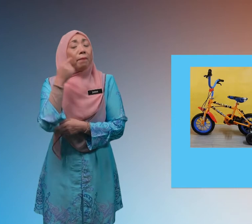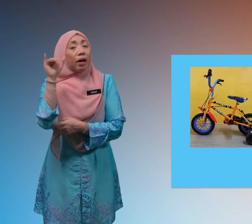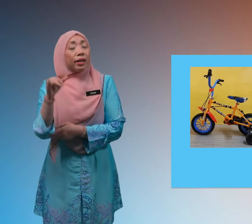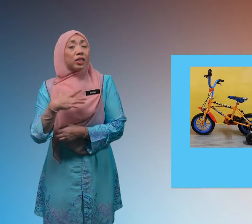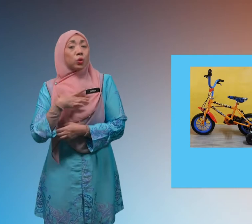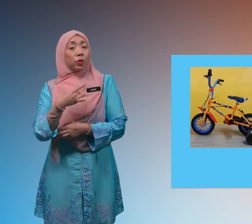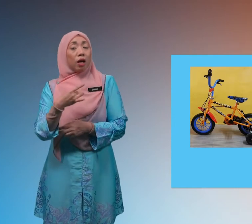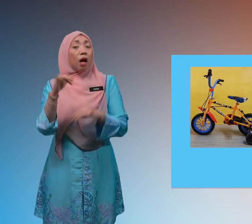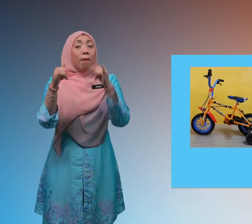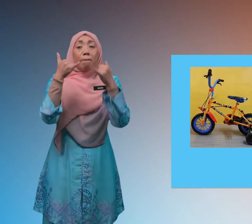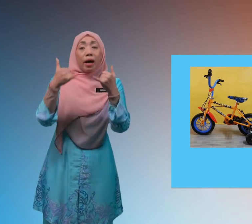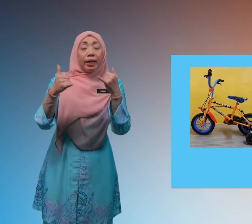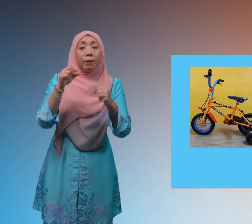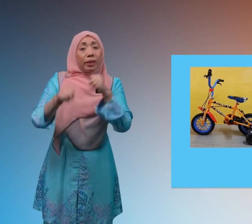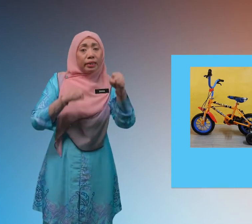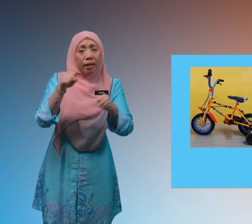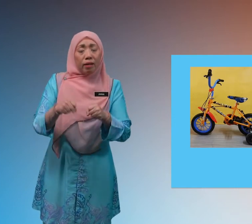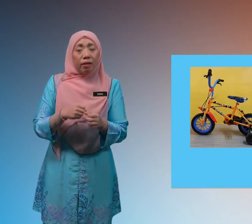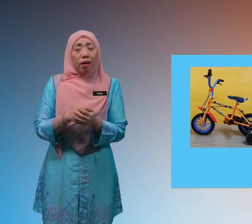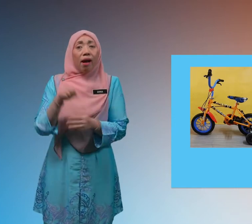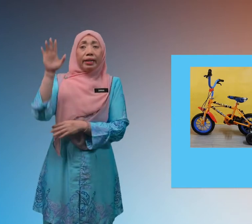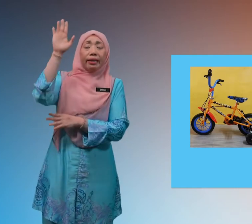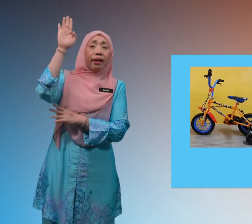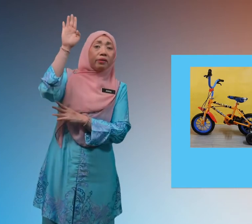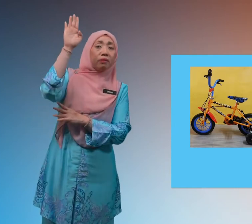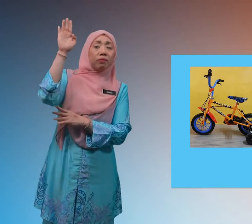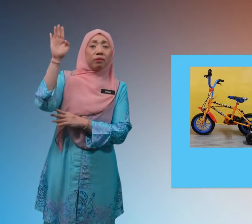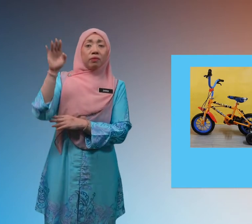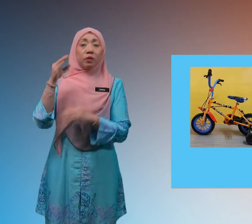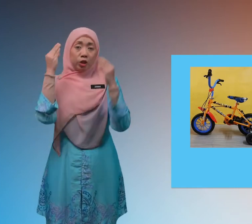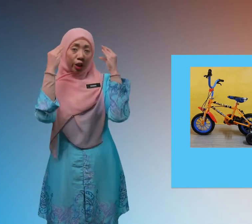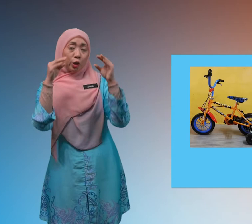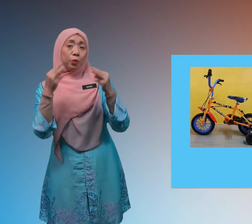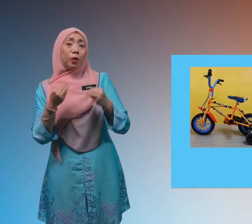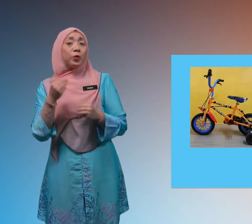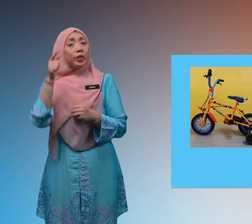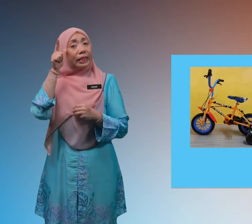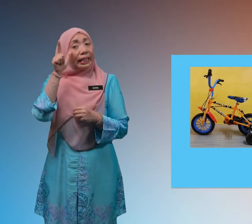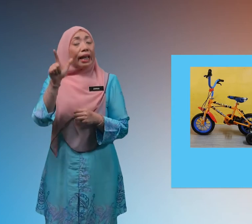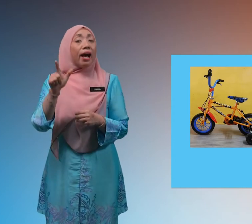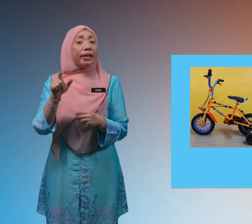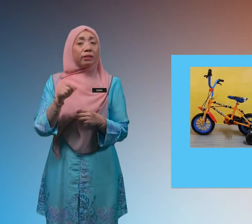Siapa yang suka main basikal? Angkat tangan. Cikgu mau lihat.